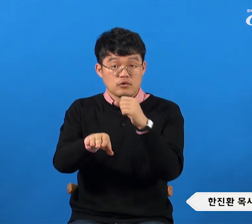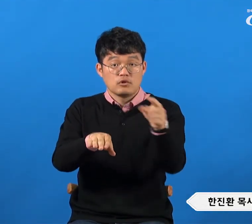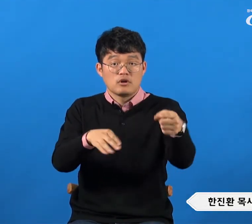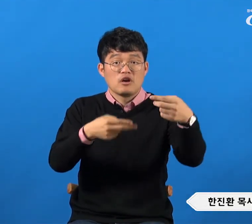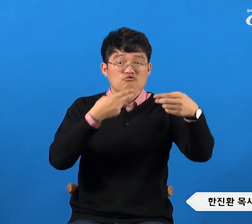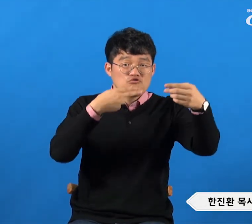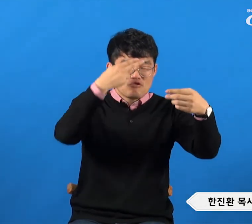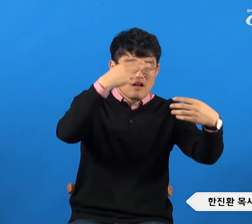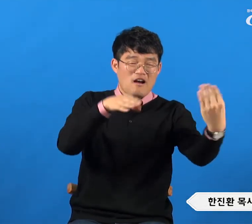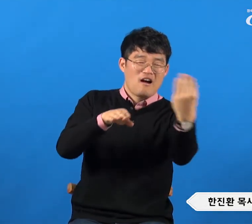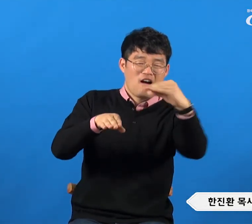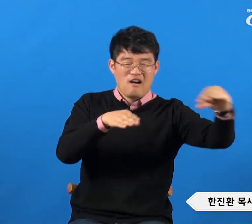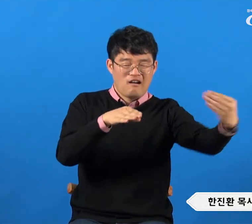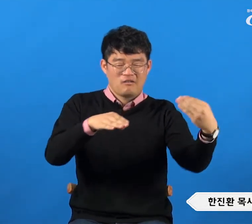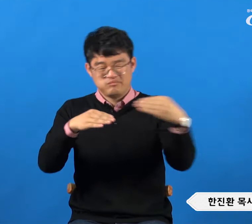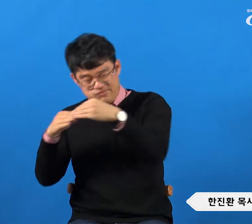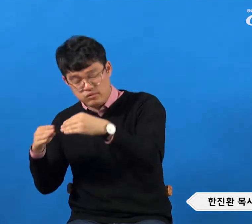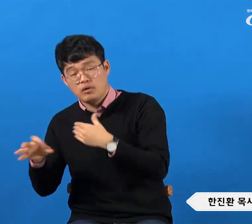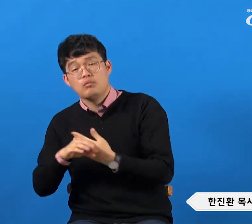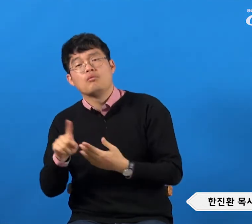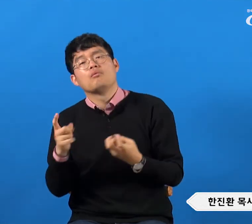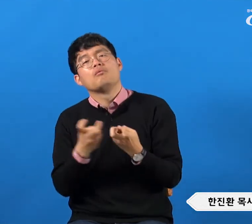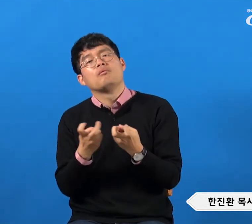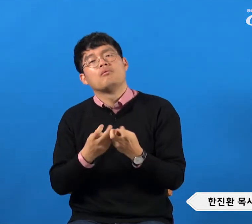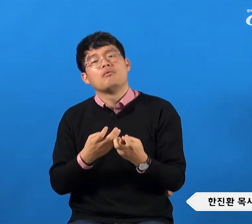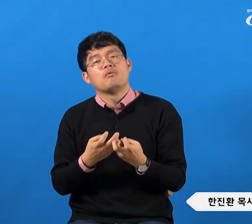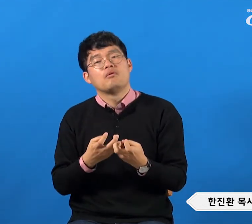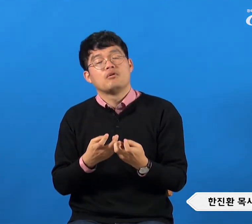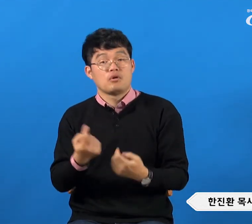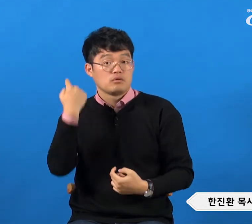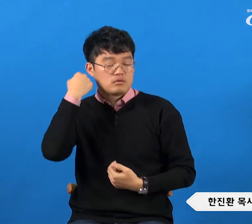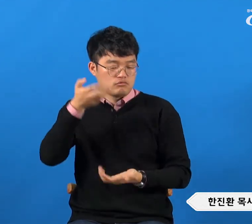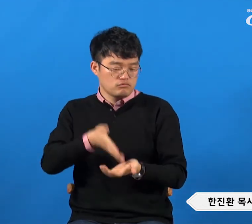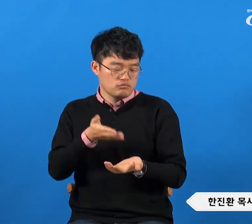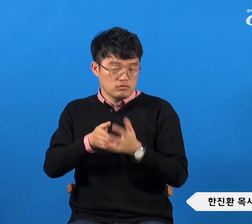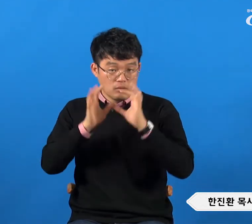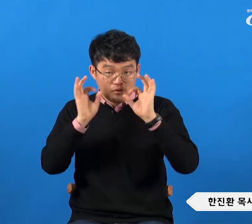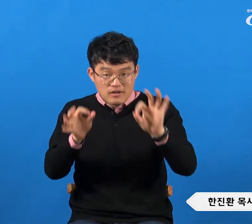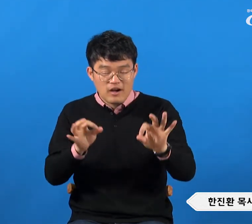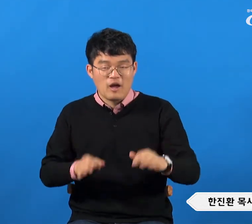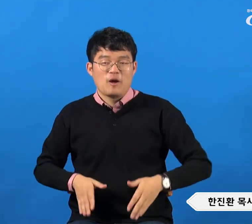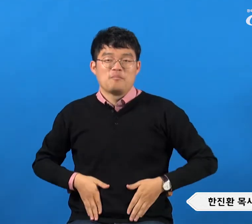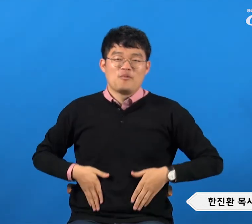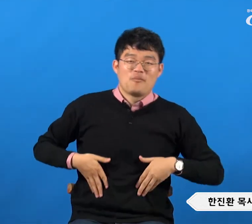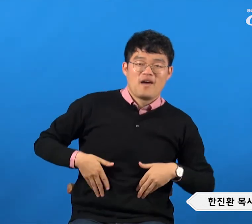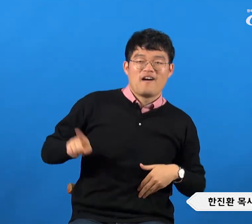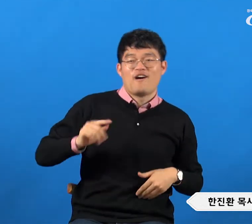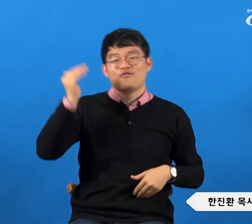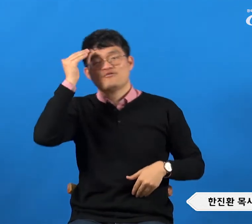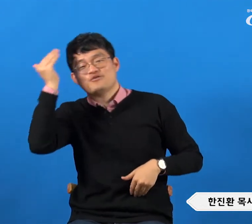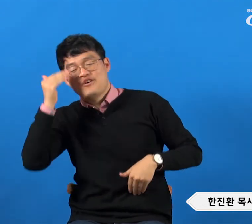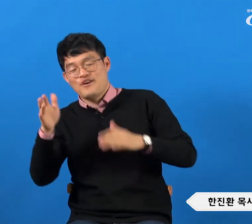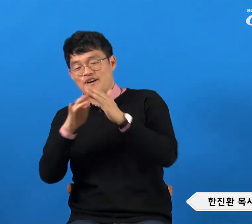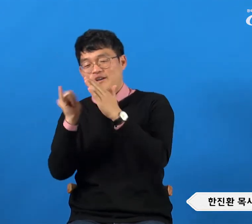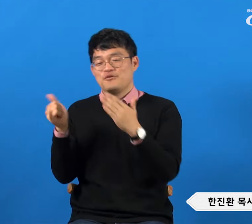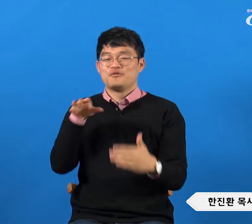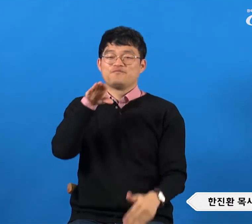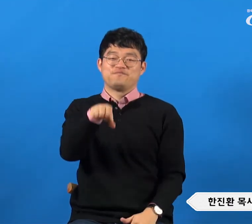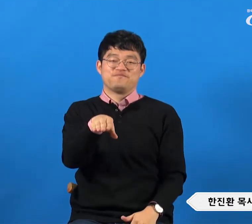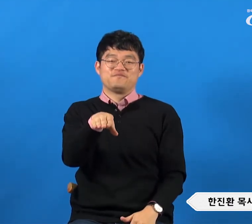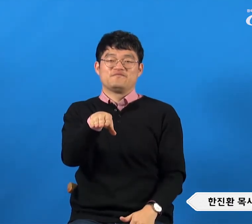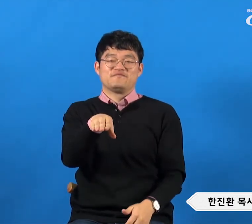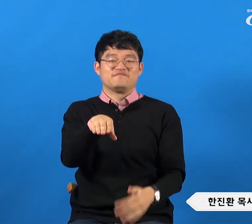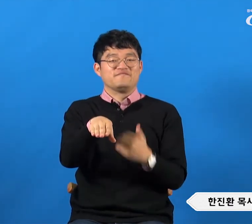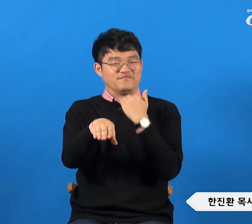들이박는 데는 재주가 없습니다. 어저께도 뉴스를 보니까 그냥 봄나들이 가는 일가족이 신호